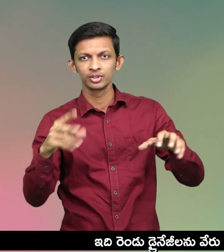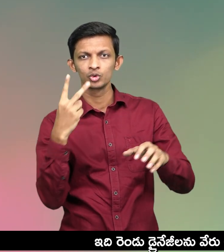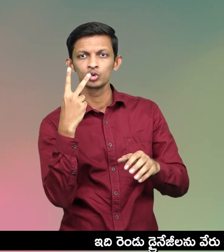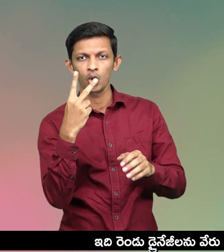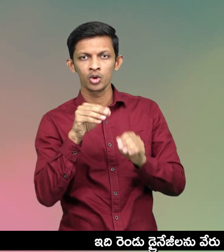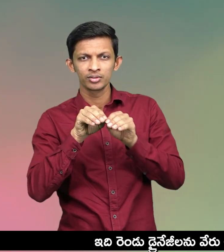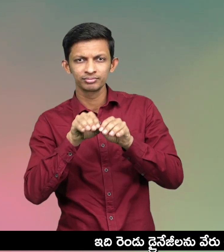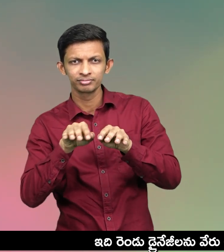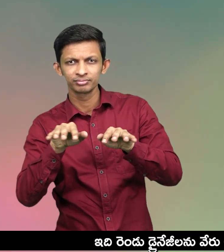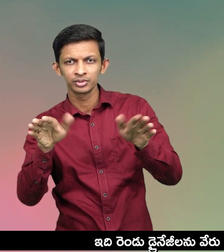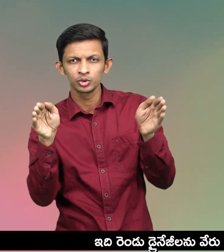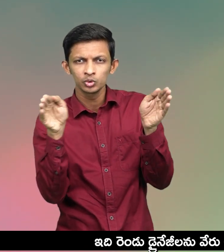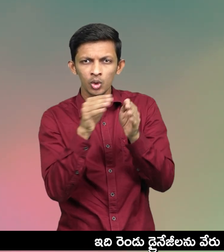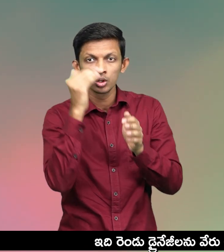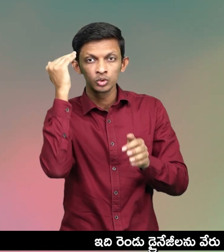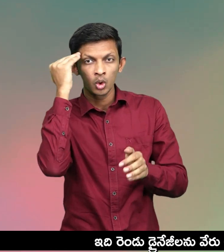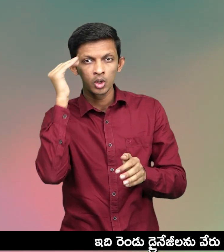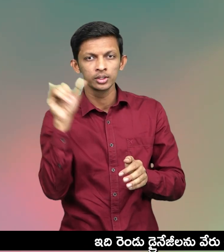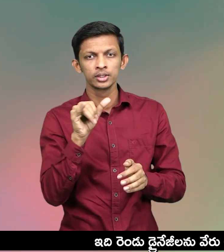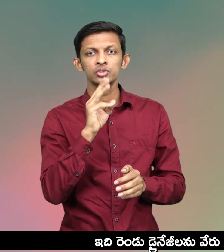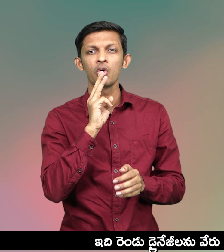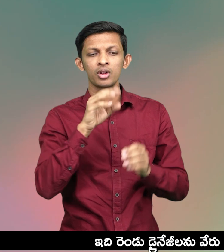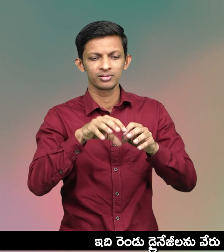వేరు చేస్తుంది. బేసిన్లను నీటి విభజన అంటారు.